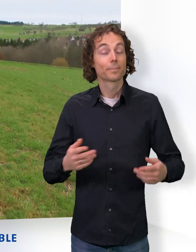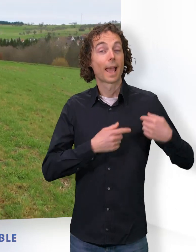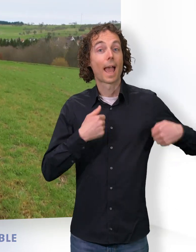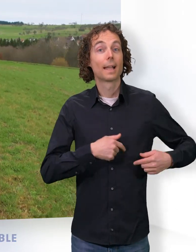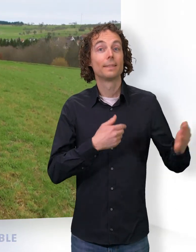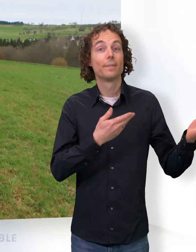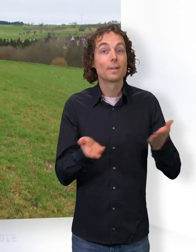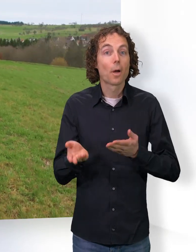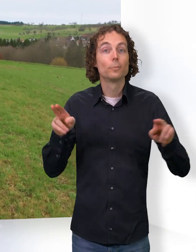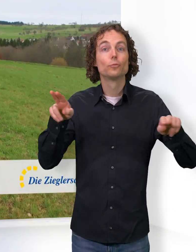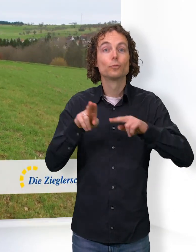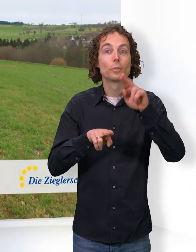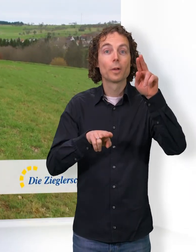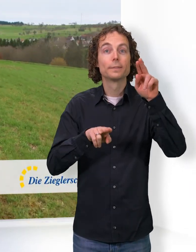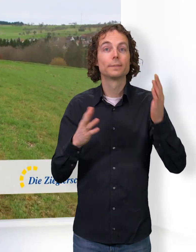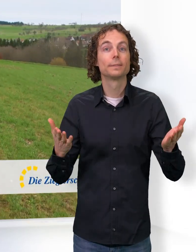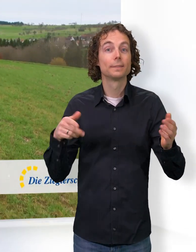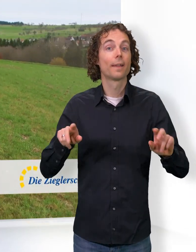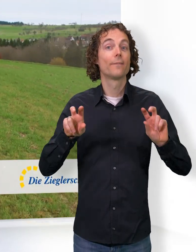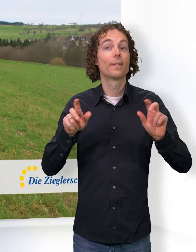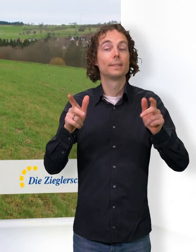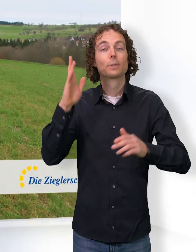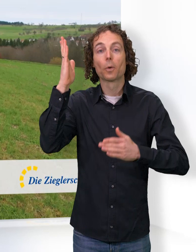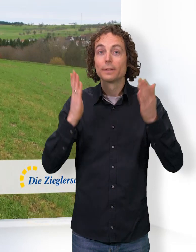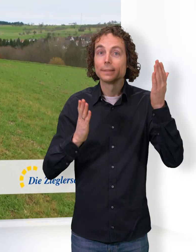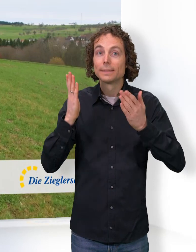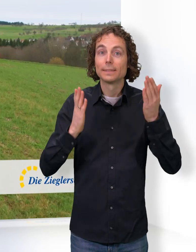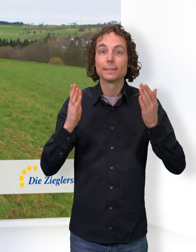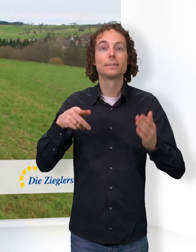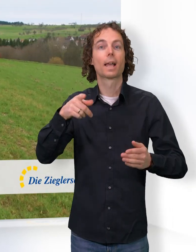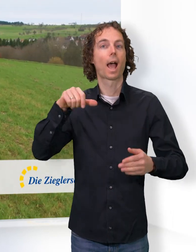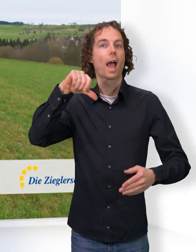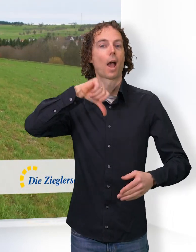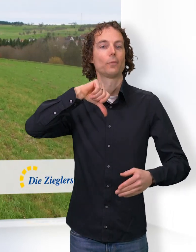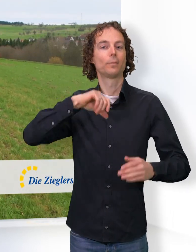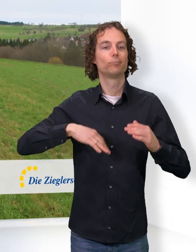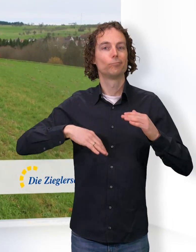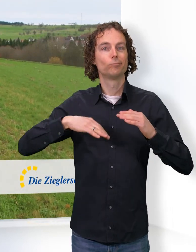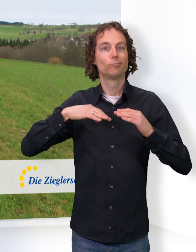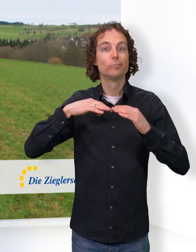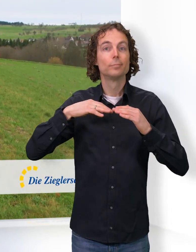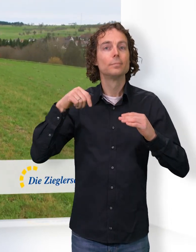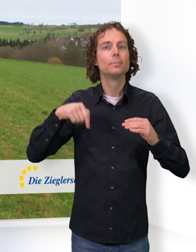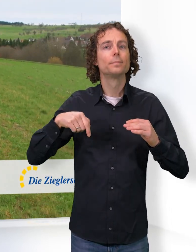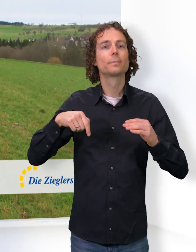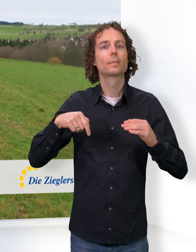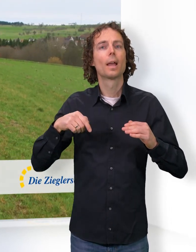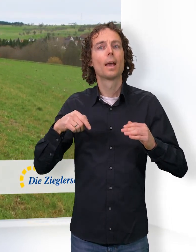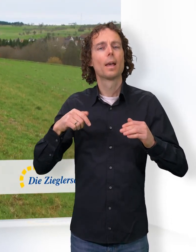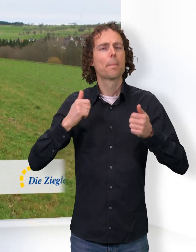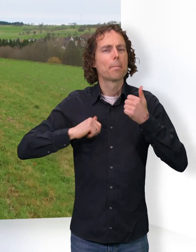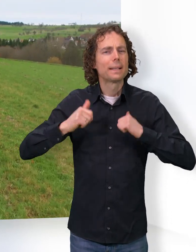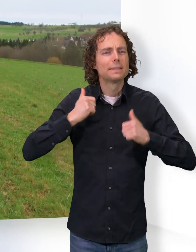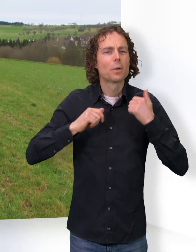Herzlich willkommen zur Stunde des Höchsten, dem Fernsehgottesdienst zum Auftanken. In der Passionszeit haben wir